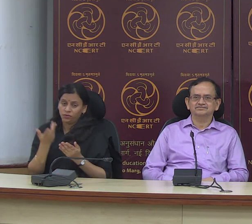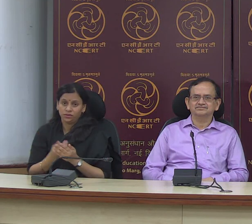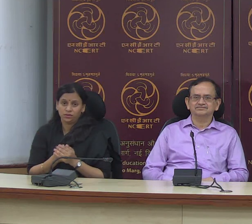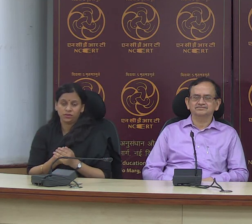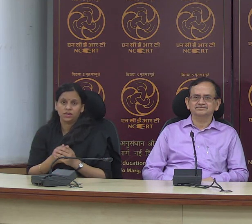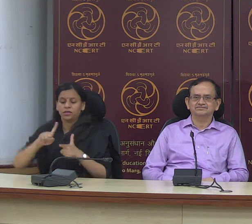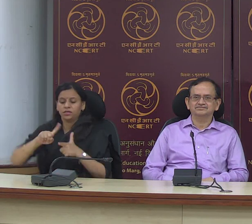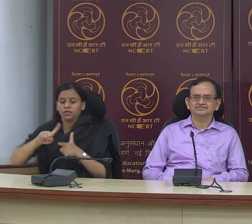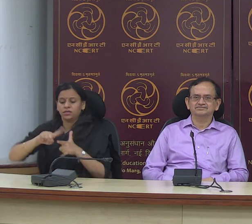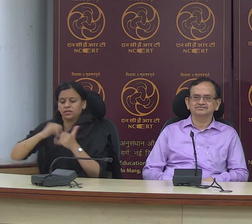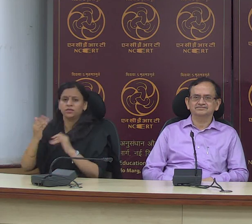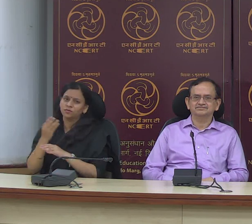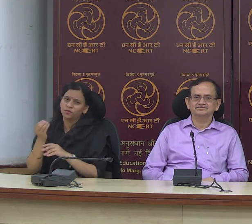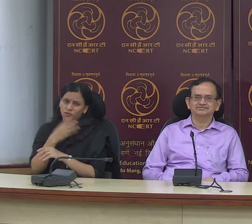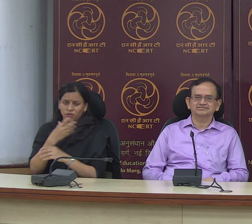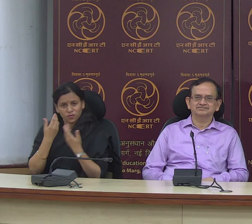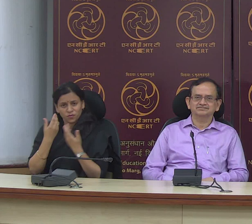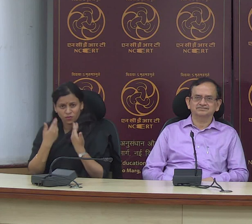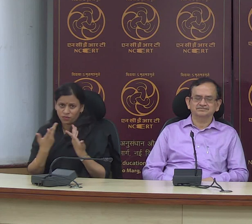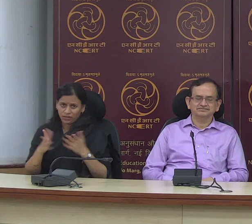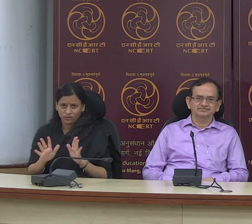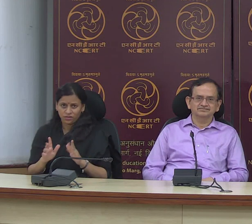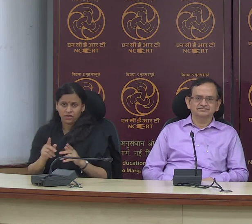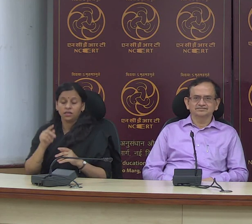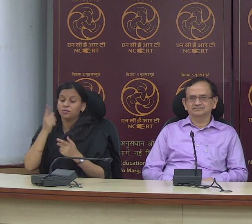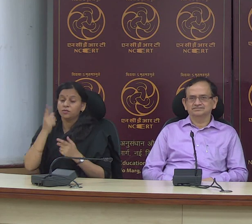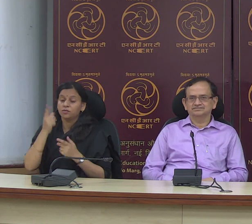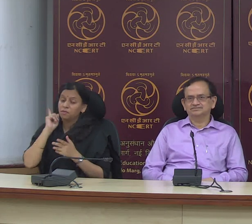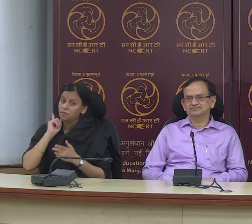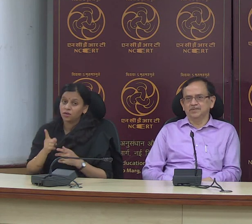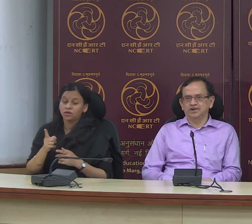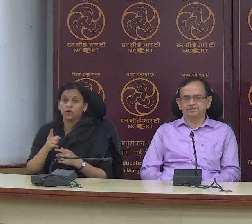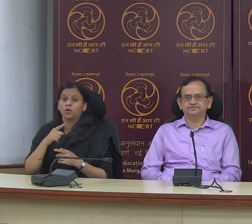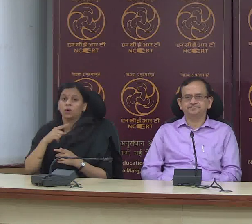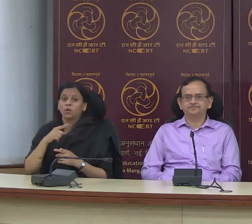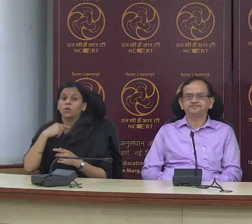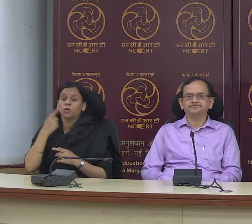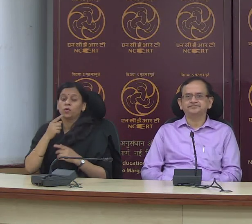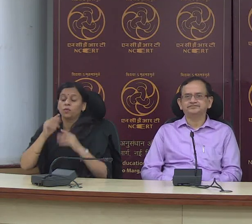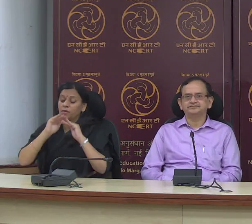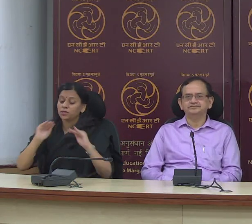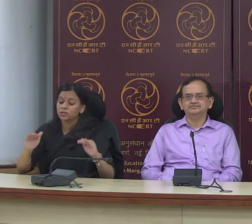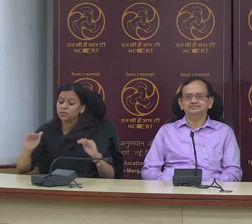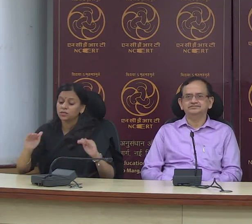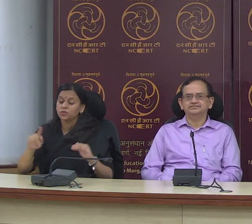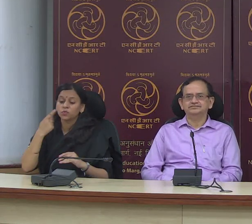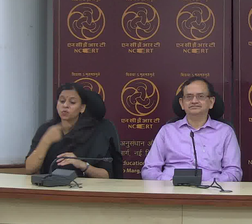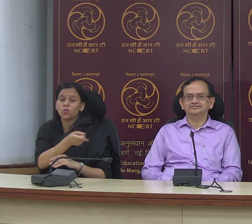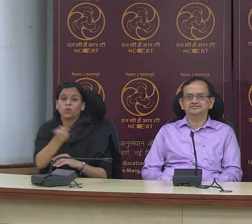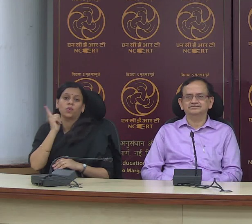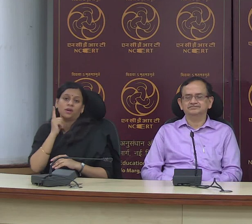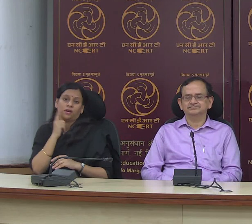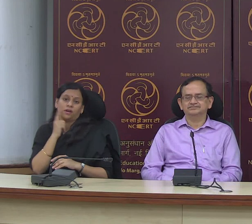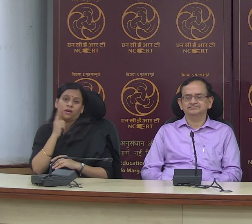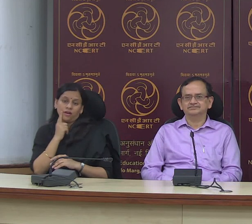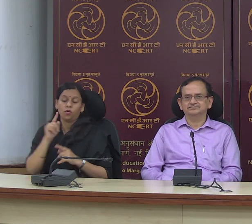एज सर हैज ऑल्सो मैंशनड दैट दिस इज रिक्वायर्ड फॉर ट्रू इंक्लूजन ऑफ चिल्ड्रन विद हियरिंग इम्पेयरमेंट इन टू